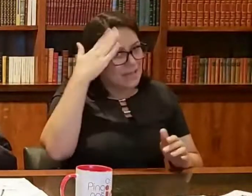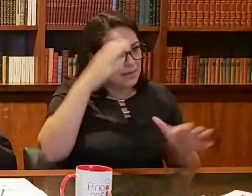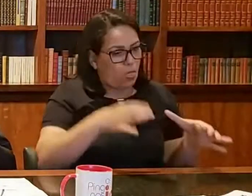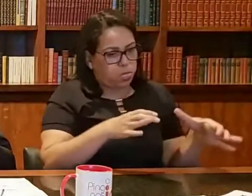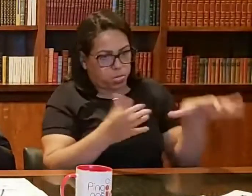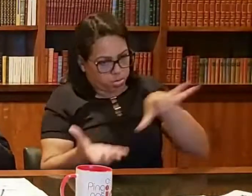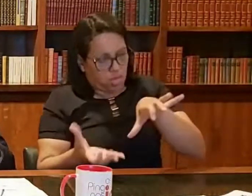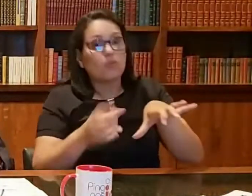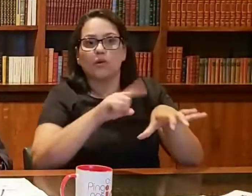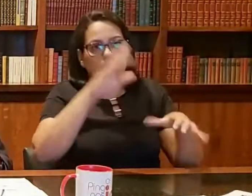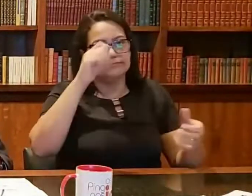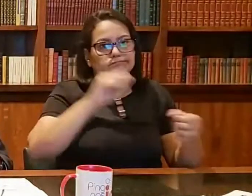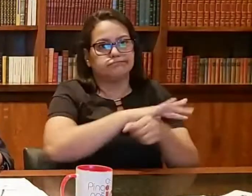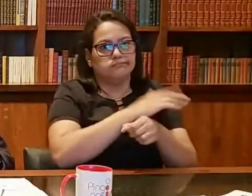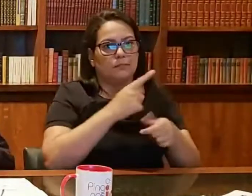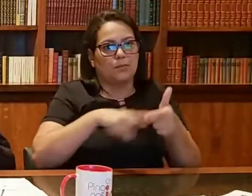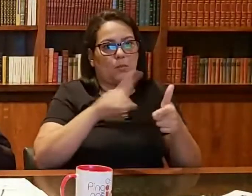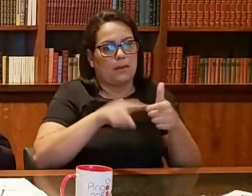Por mim?